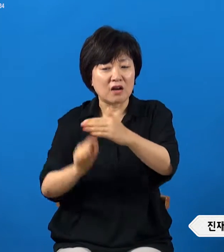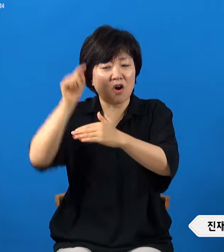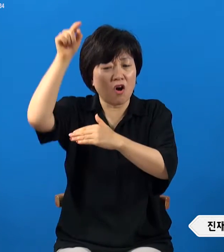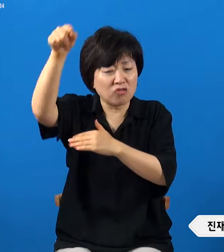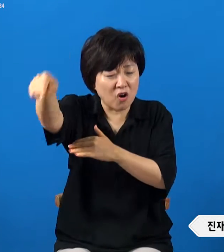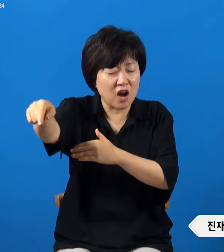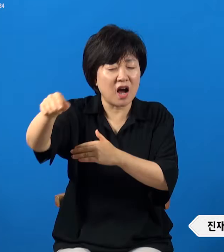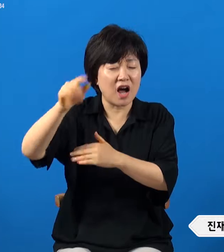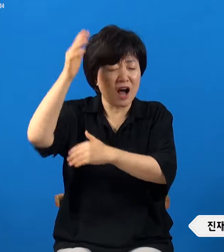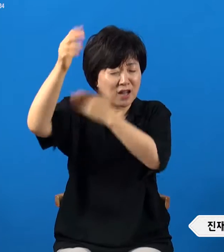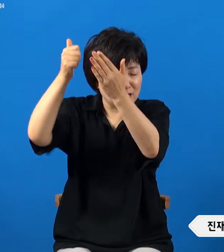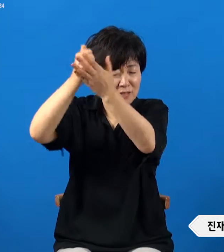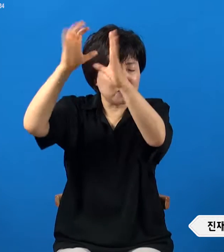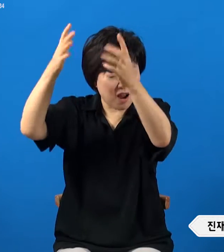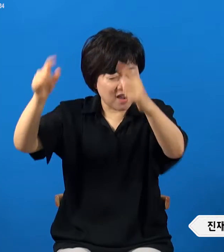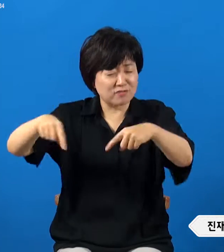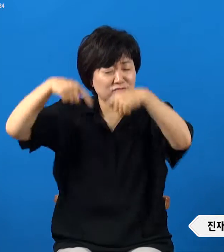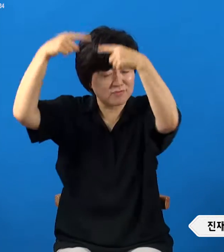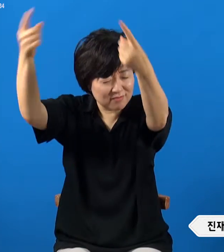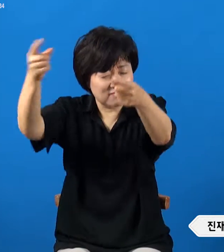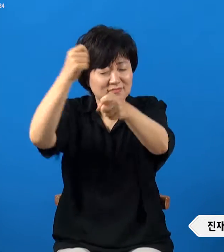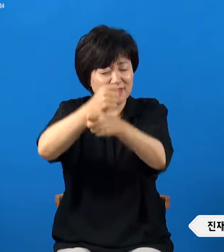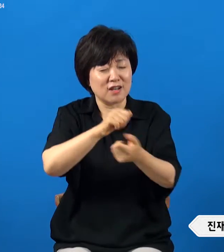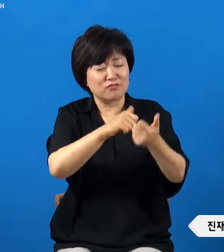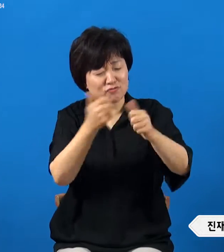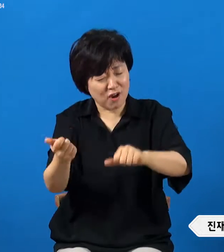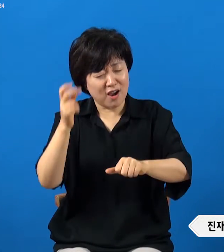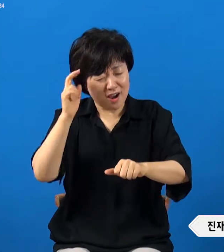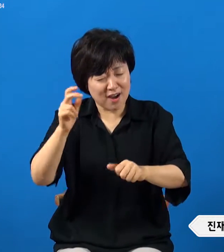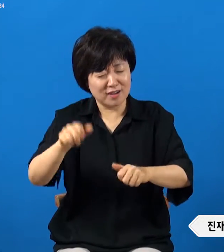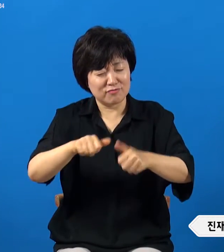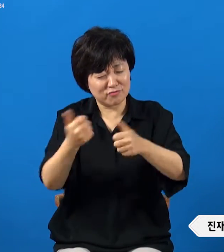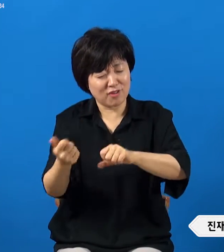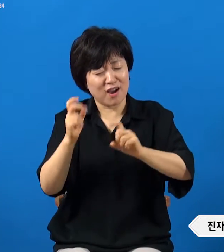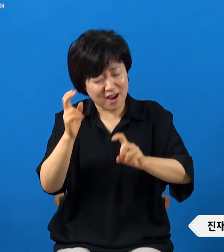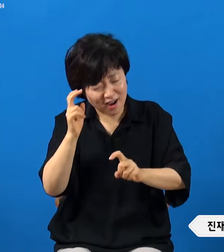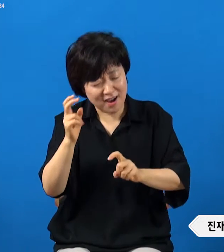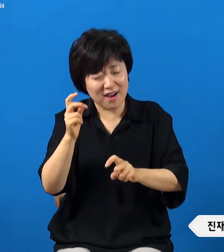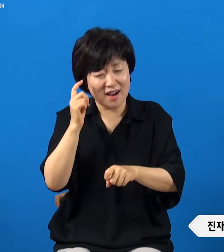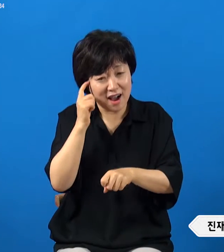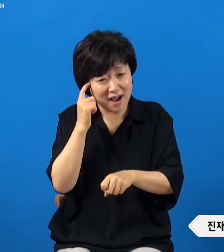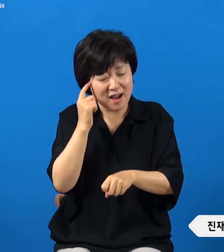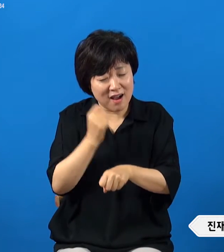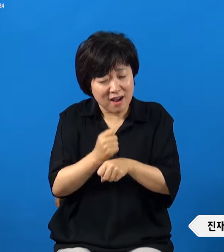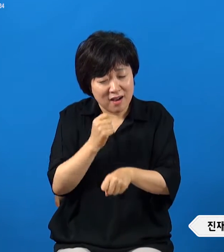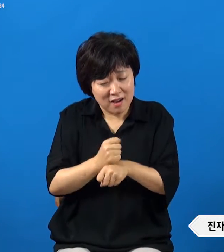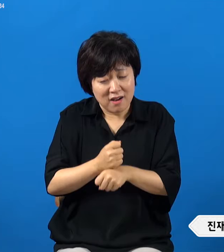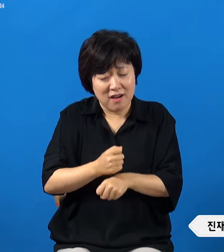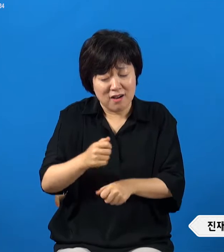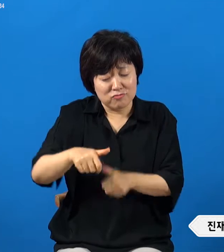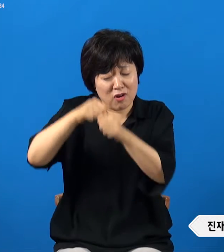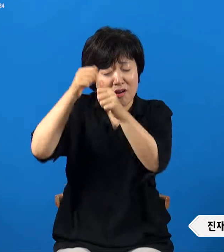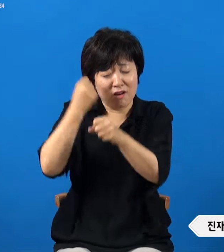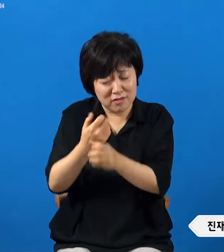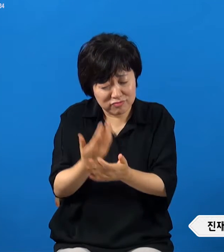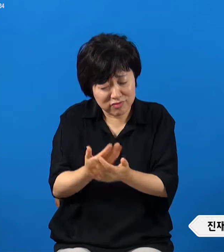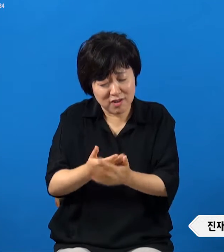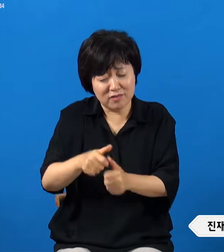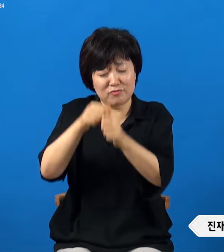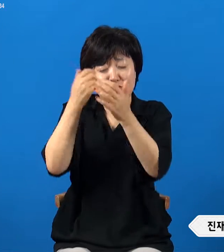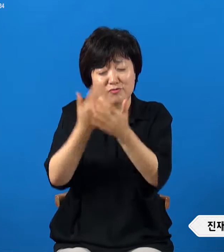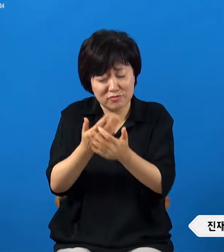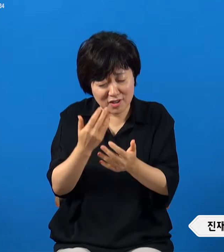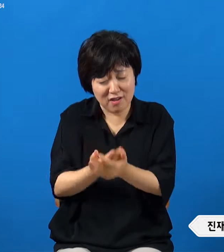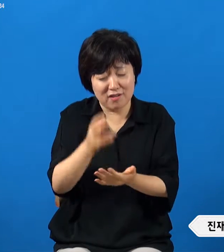먼저 기뻐하며 제일 먼저 뛰어나간 자들이 아마도 바울과 실라가 아니었을까요? 하나님 응답하셨다,